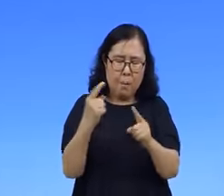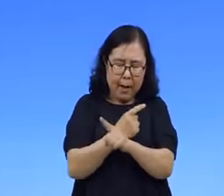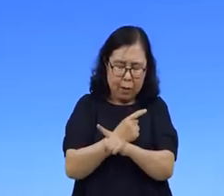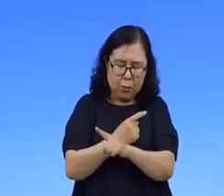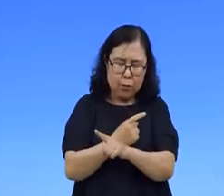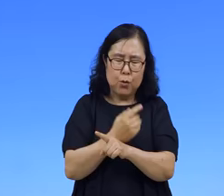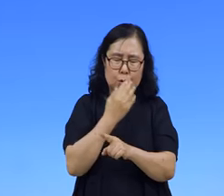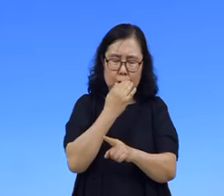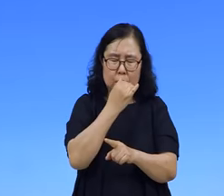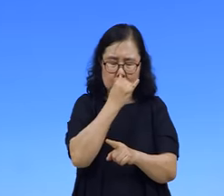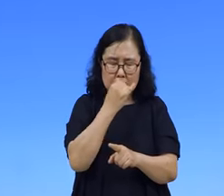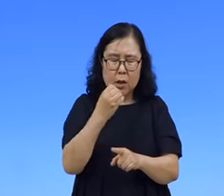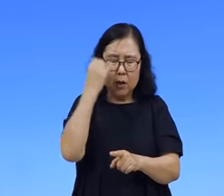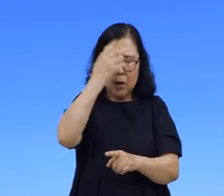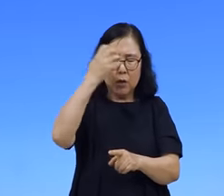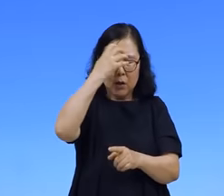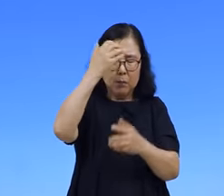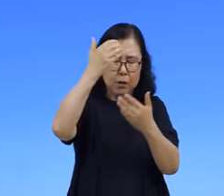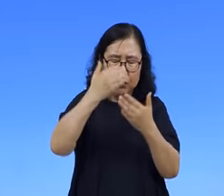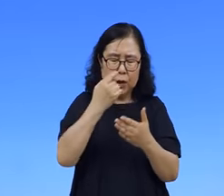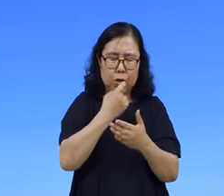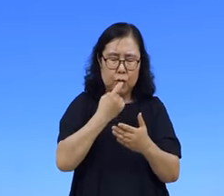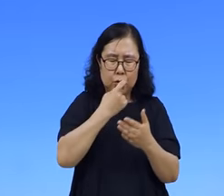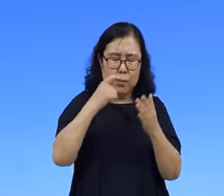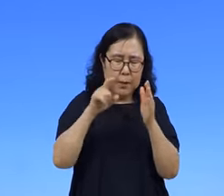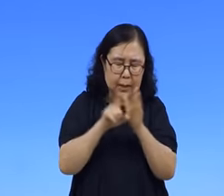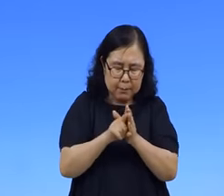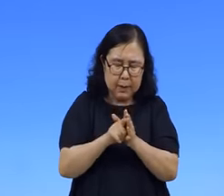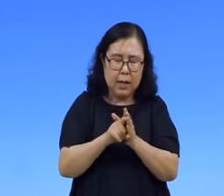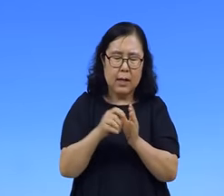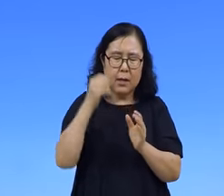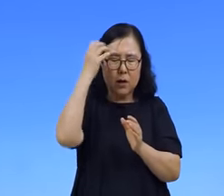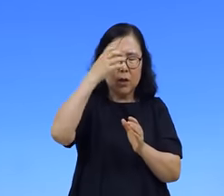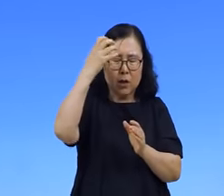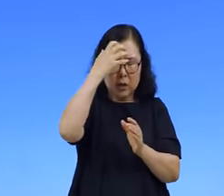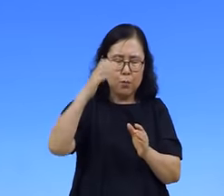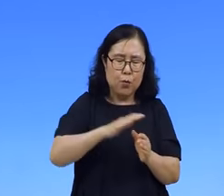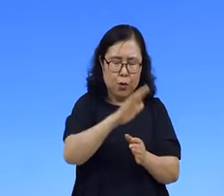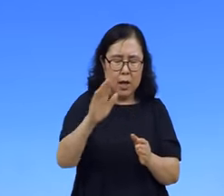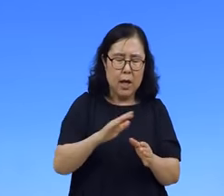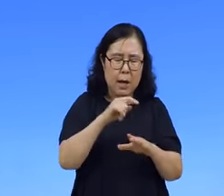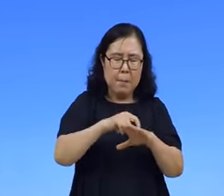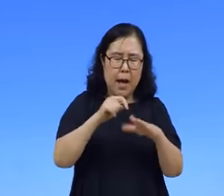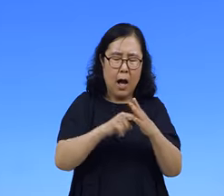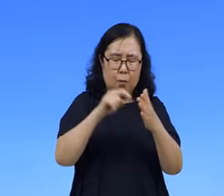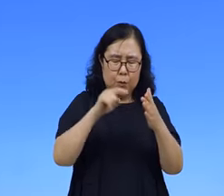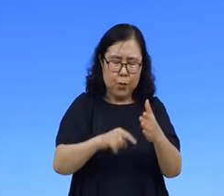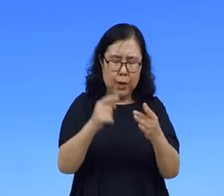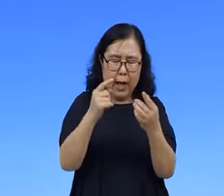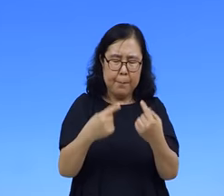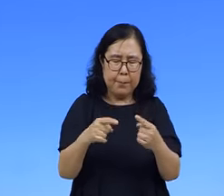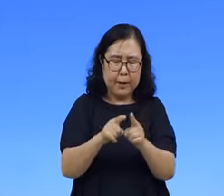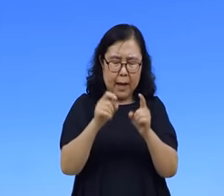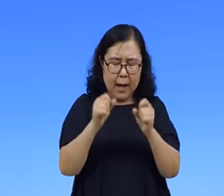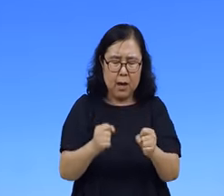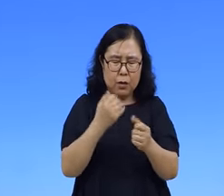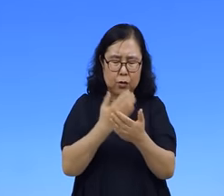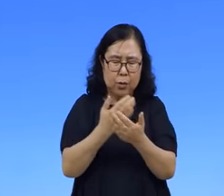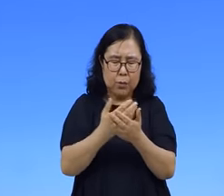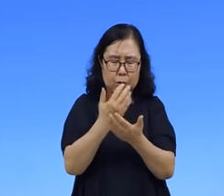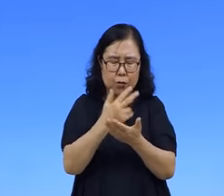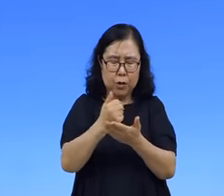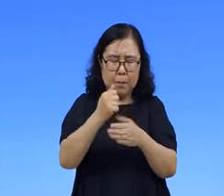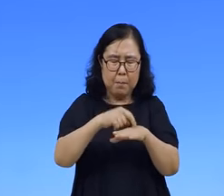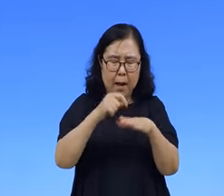능력은 성령님에게부터 임하는 줄로 믿사오니 성령님 우리 마음 안에 함께하여